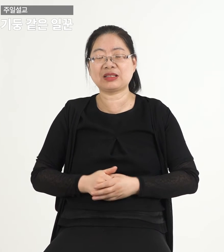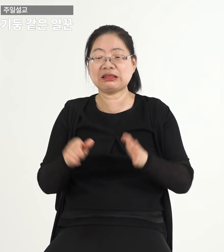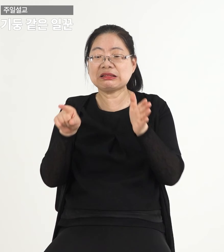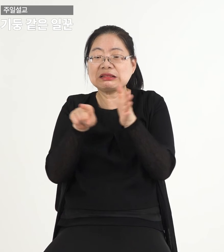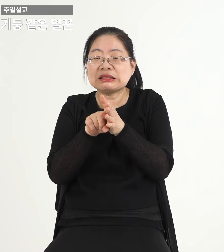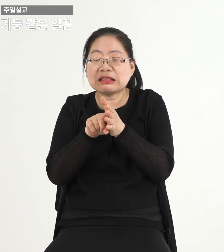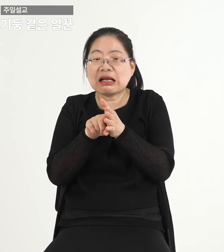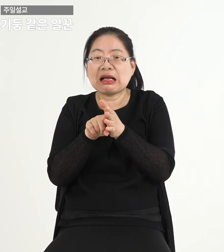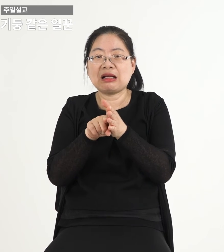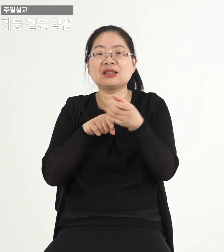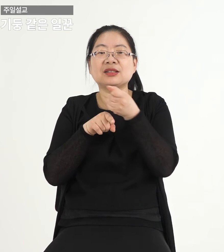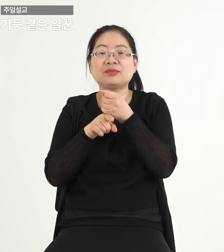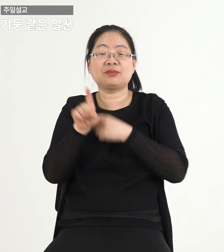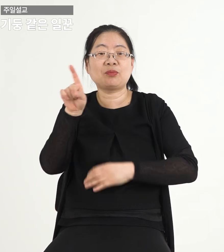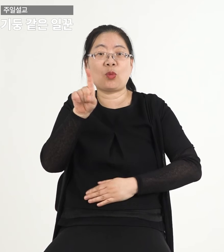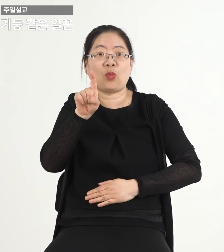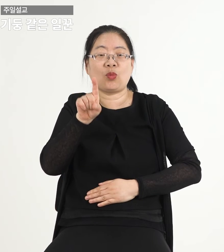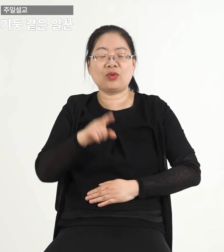신앙이라는 것은 그래서